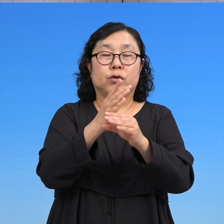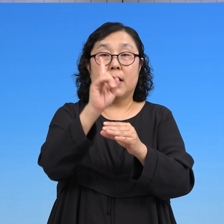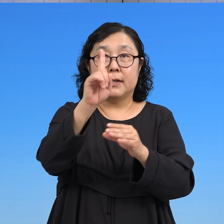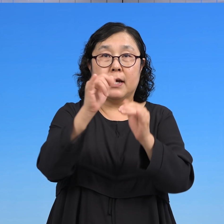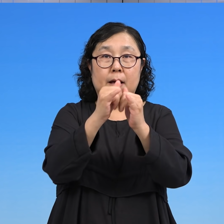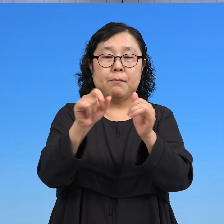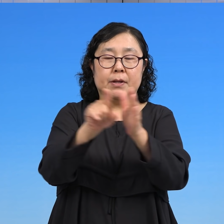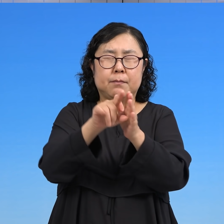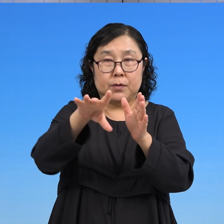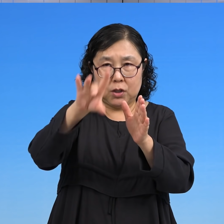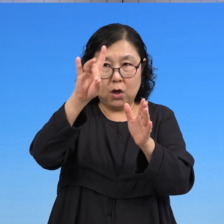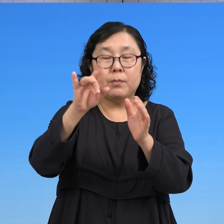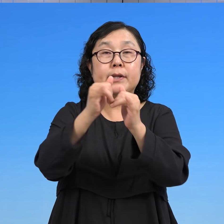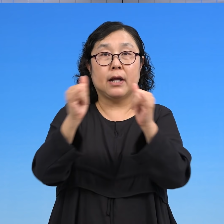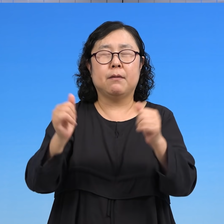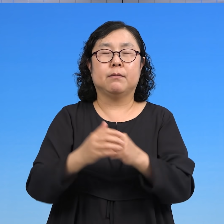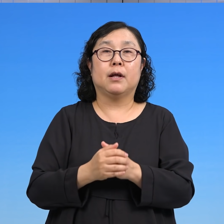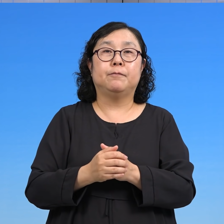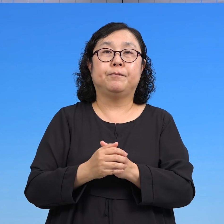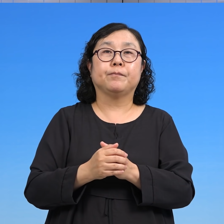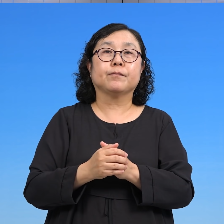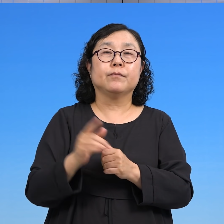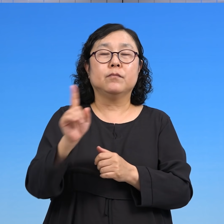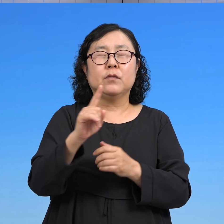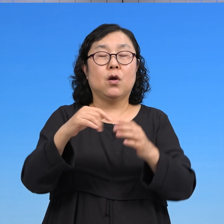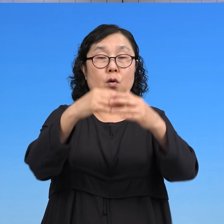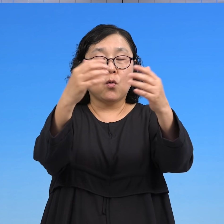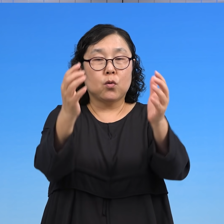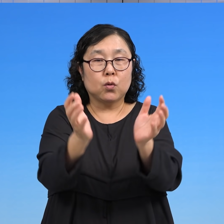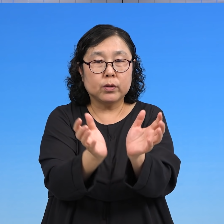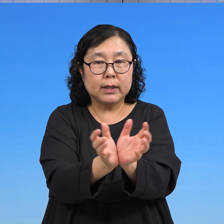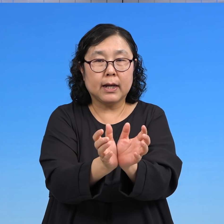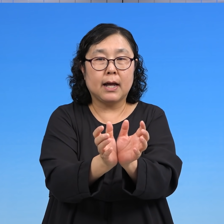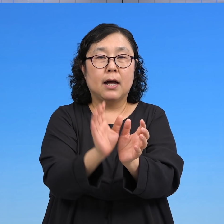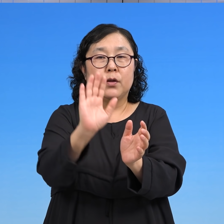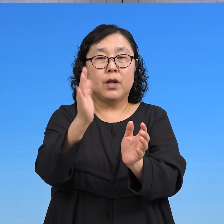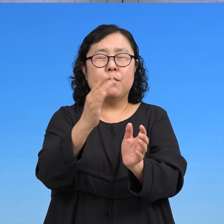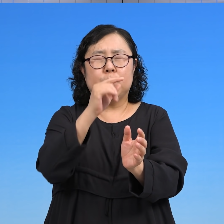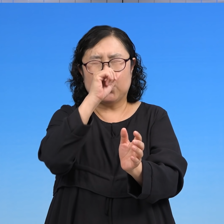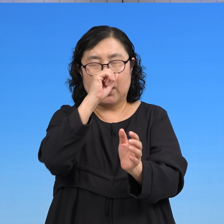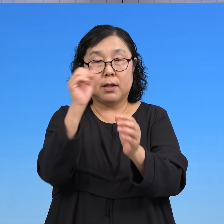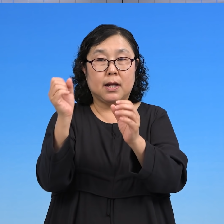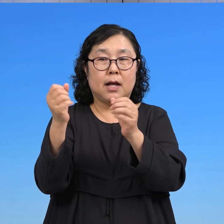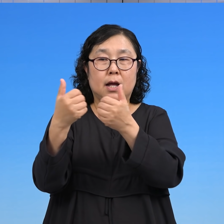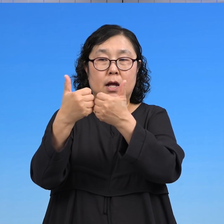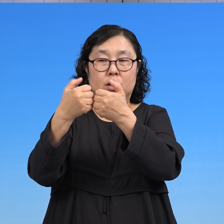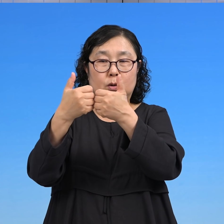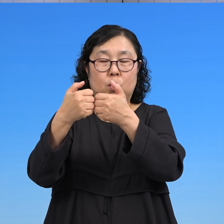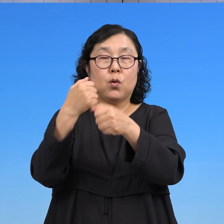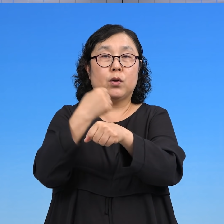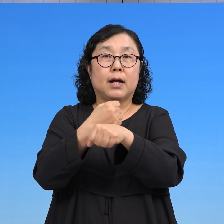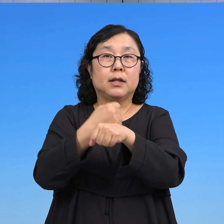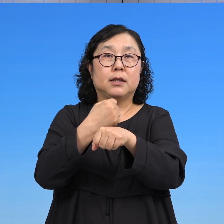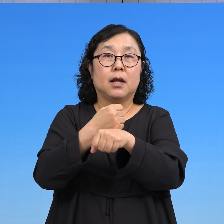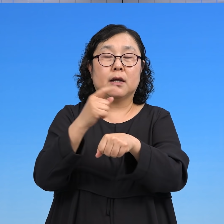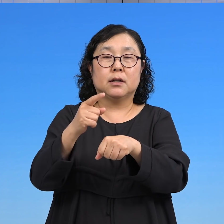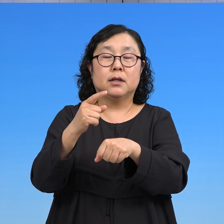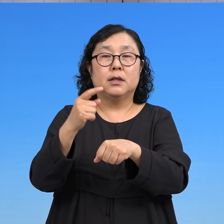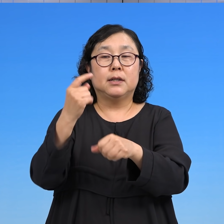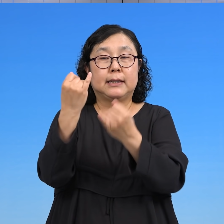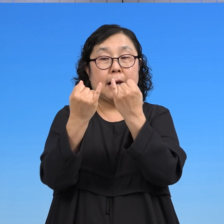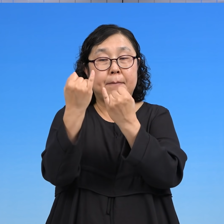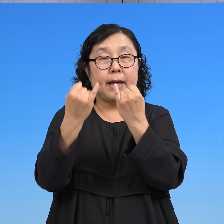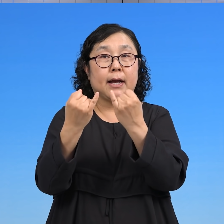그래서 이제 가평 우리 마을이 어떤 공동체가 되면 좋겠느냐를 토론을 하는데, 그 초신자 자매님이 이런